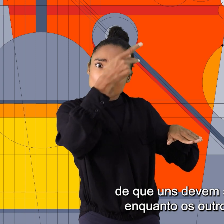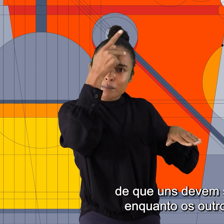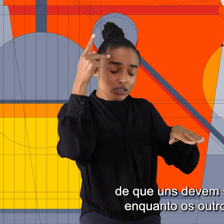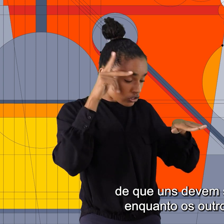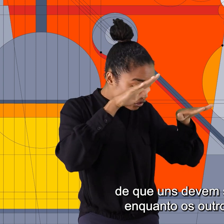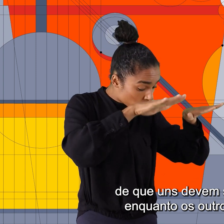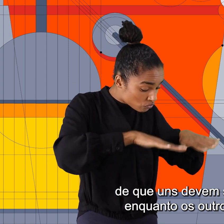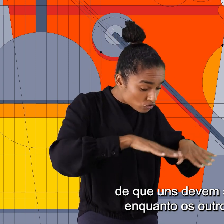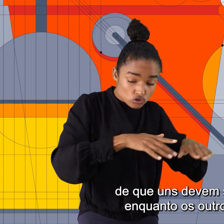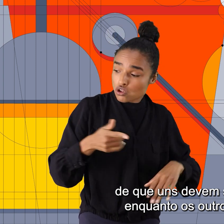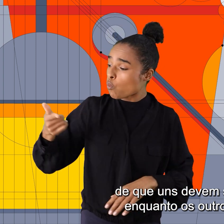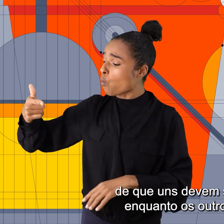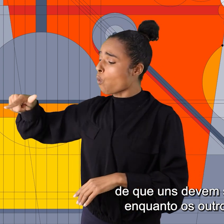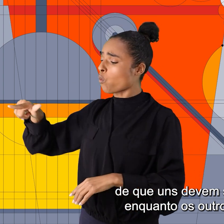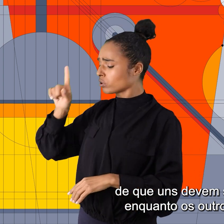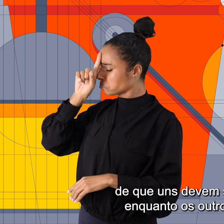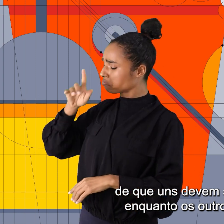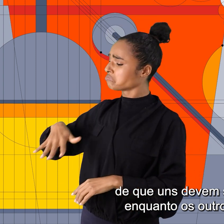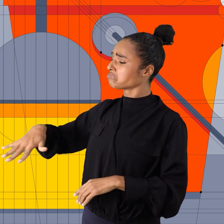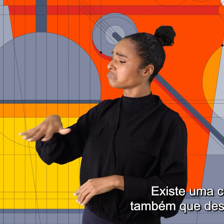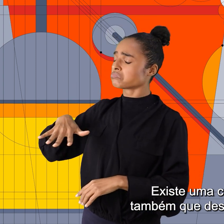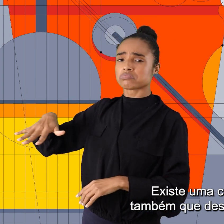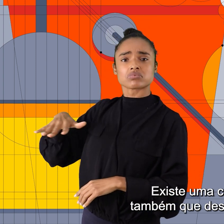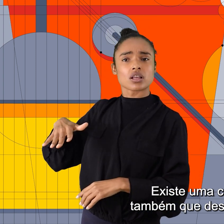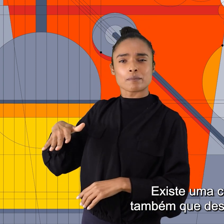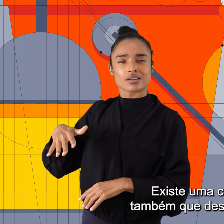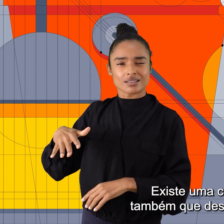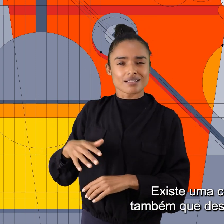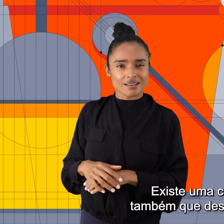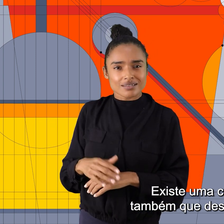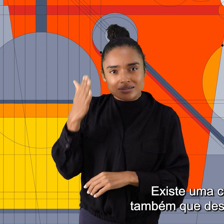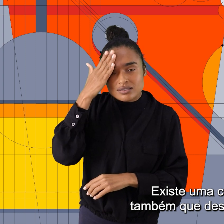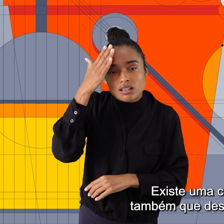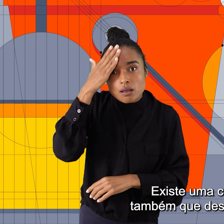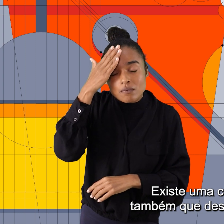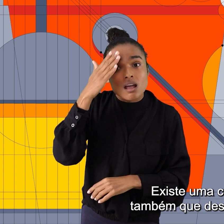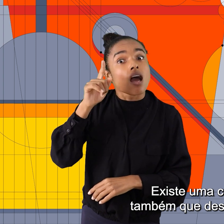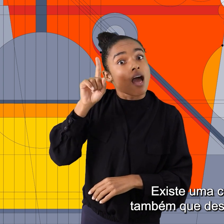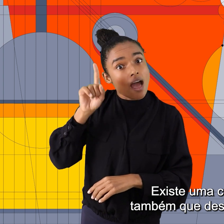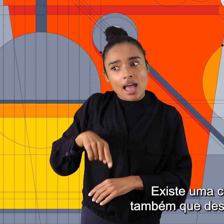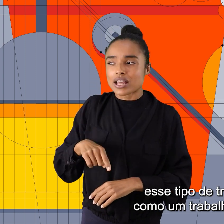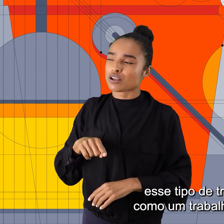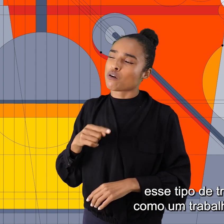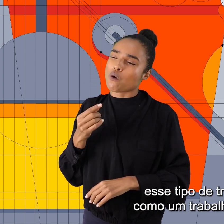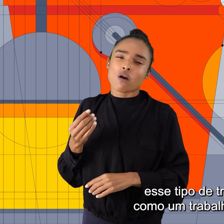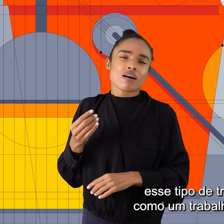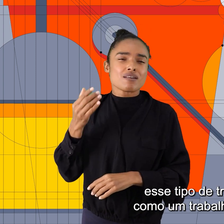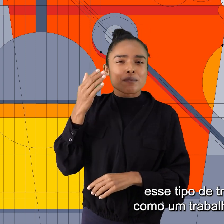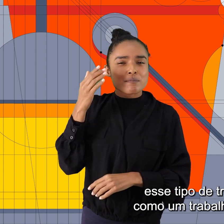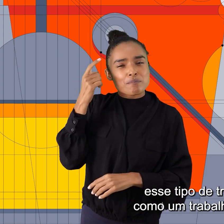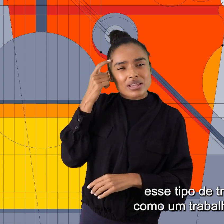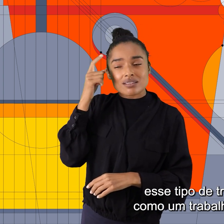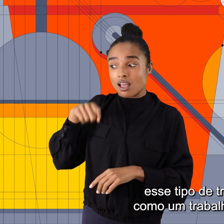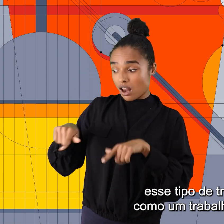de que uns devem ser servidos enquanto outros servem. Existe uma cultura também que desclassifica esse tipo de